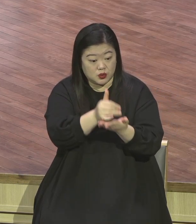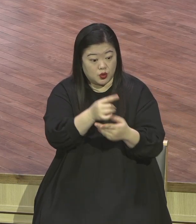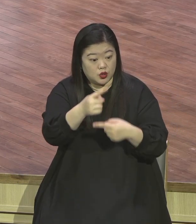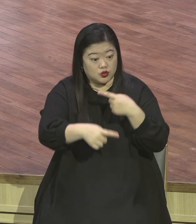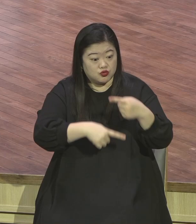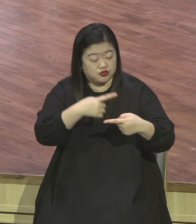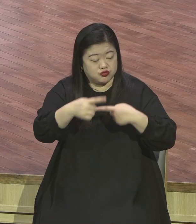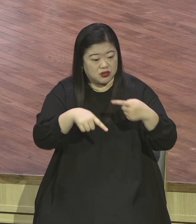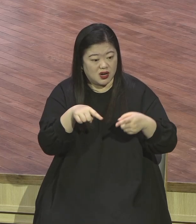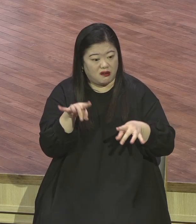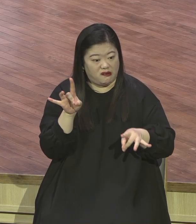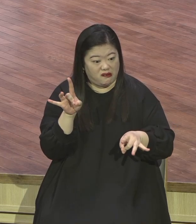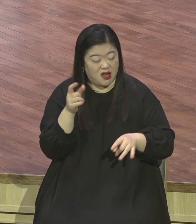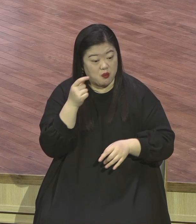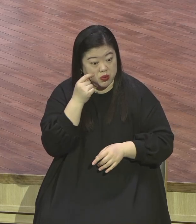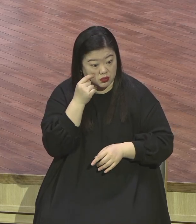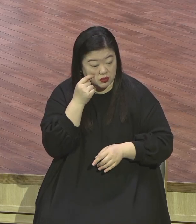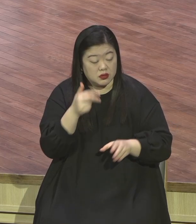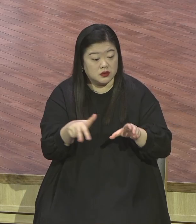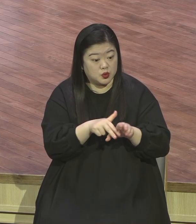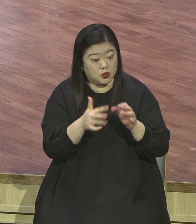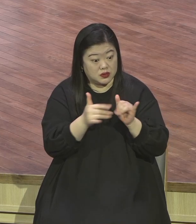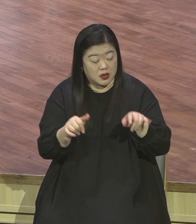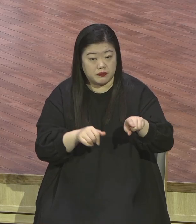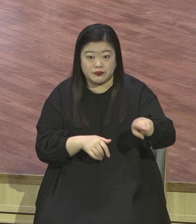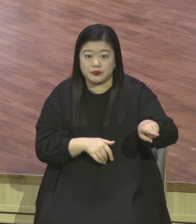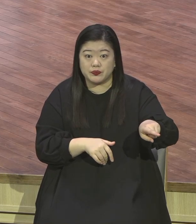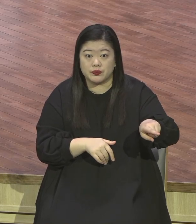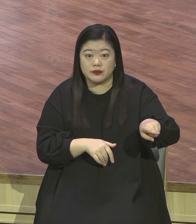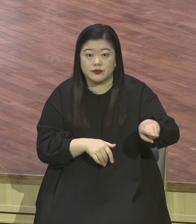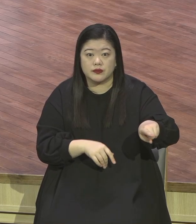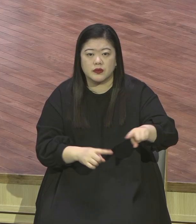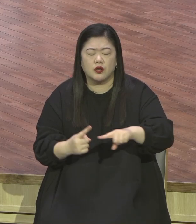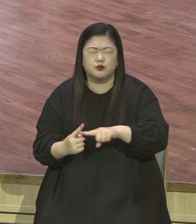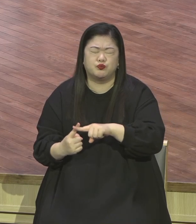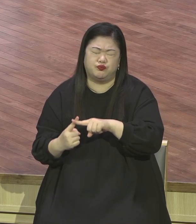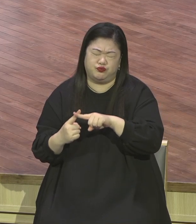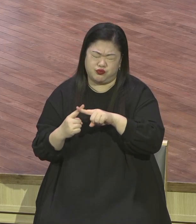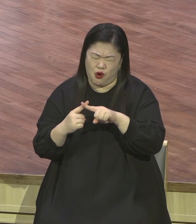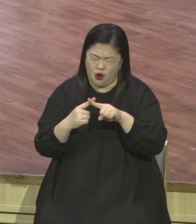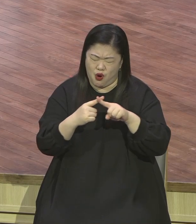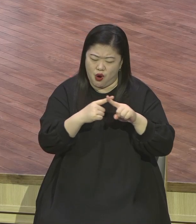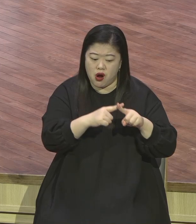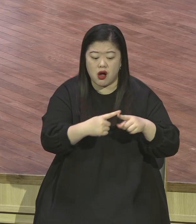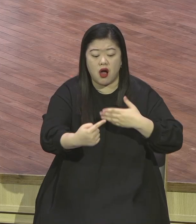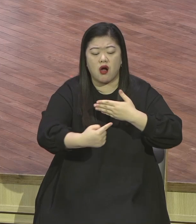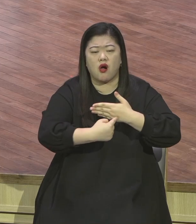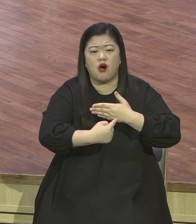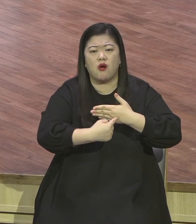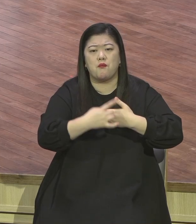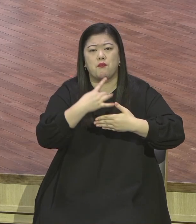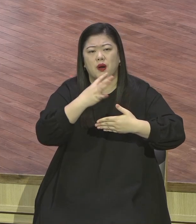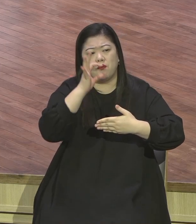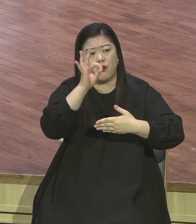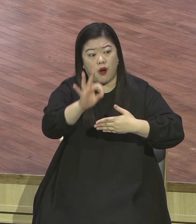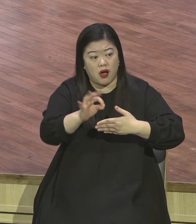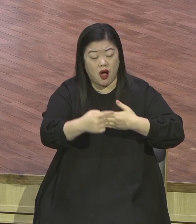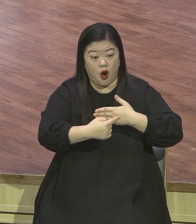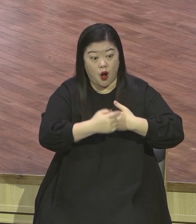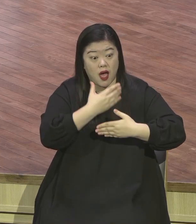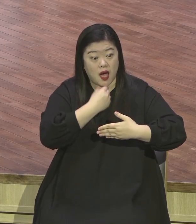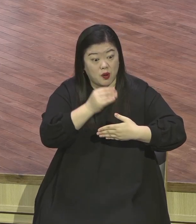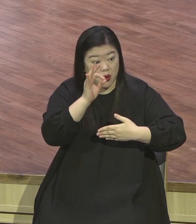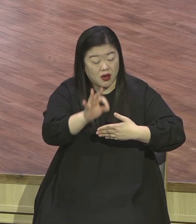수 모르는 자 종교인 무조건 다 행복하게 살지 않겠다는 걸